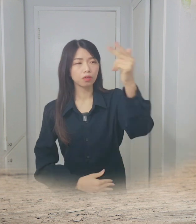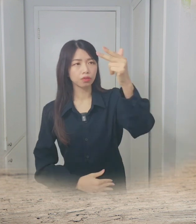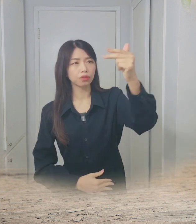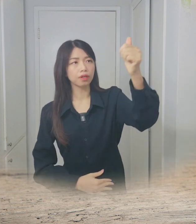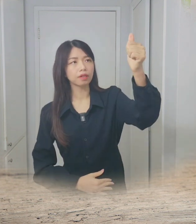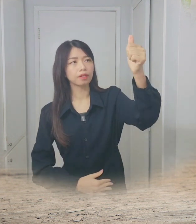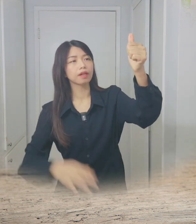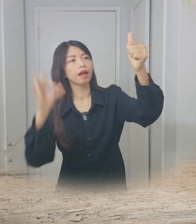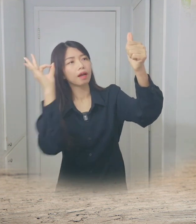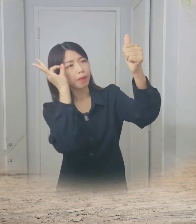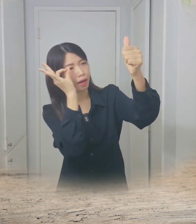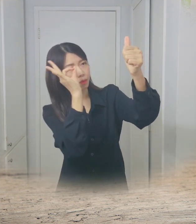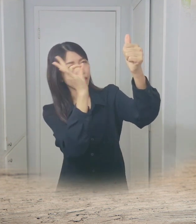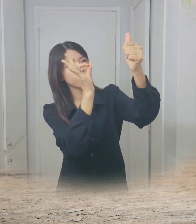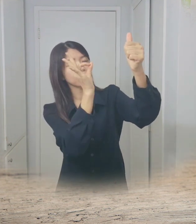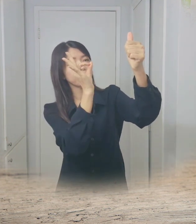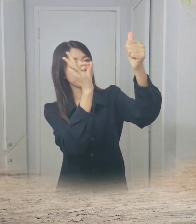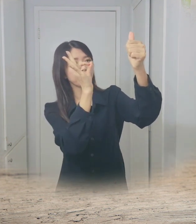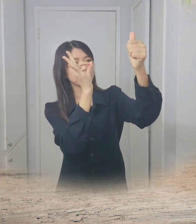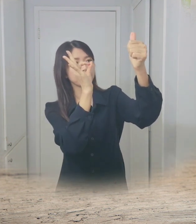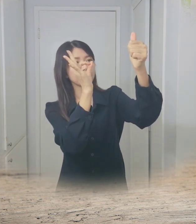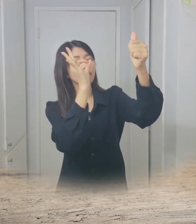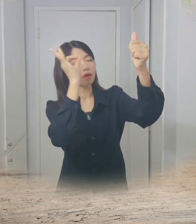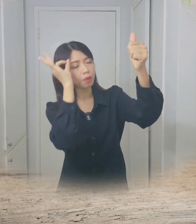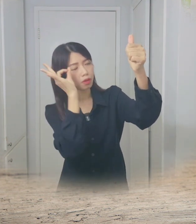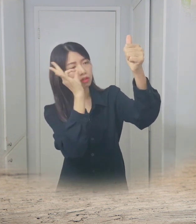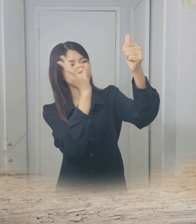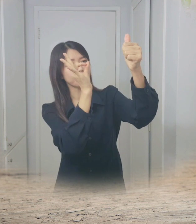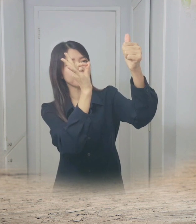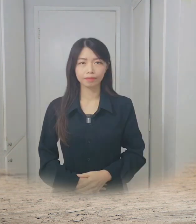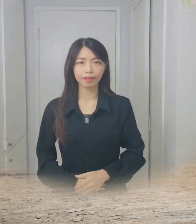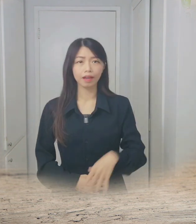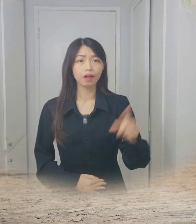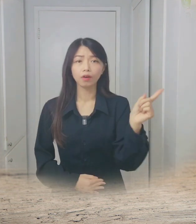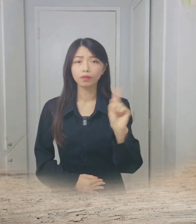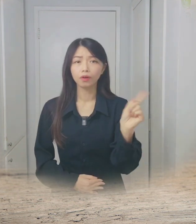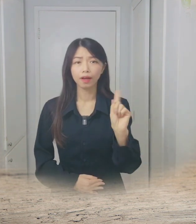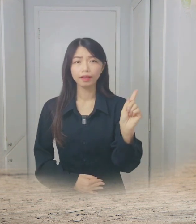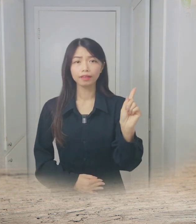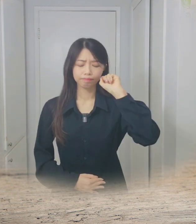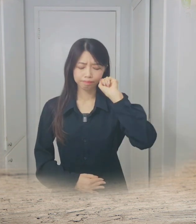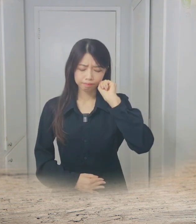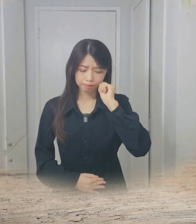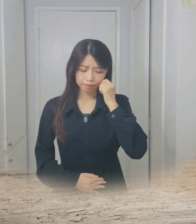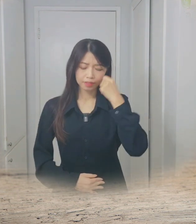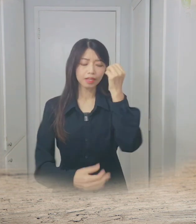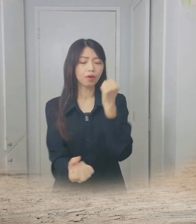그래서 주를 바라보네 주를 바라보시면서 표현해 주시면 됩니다. 어떠한